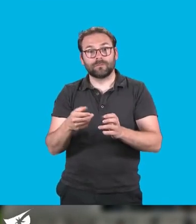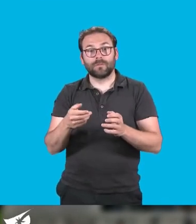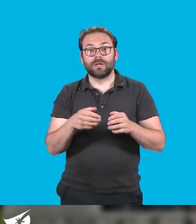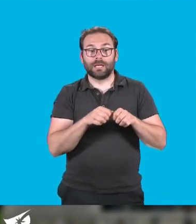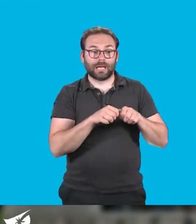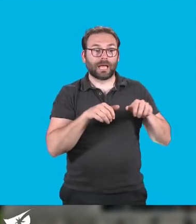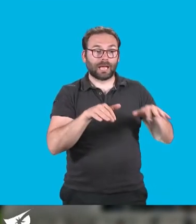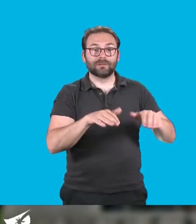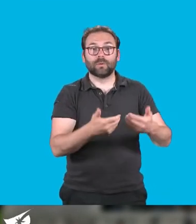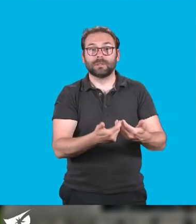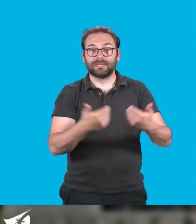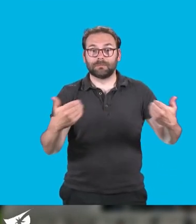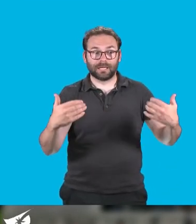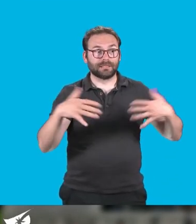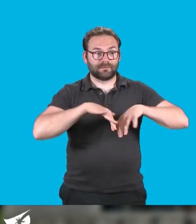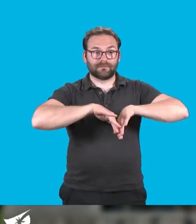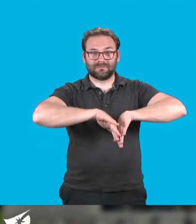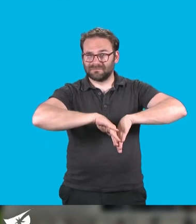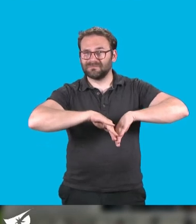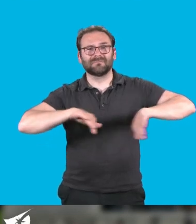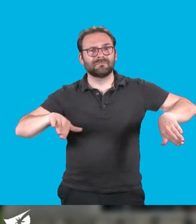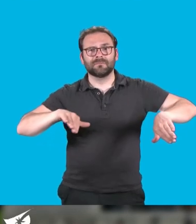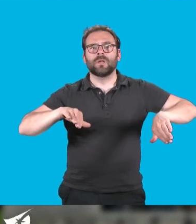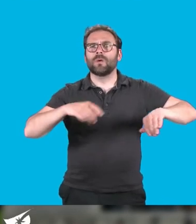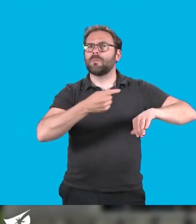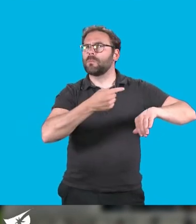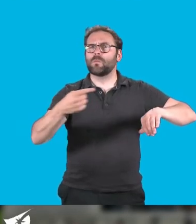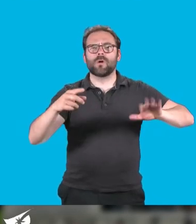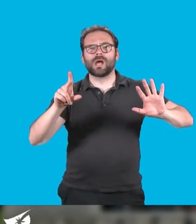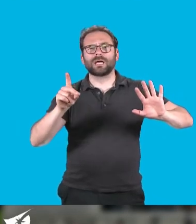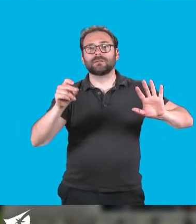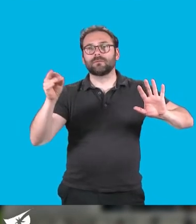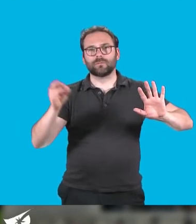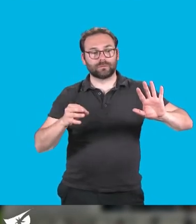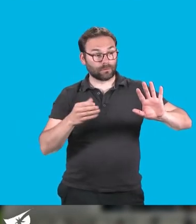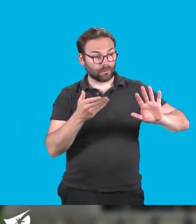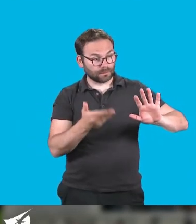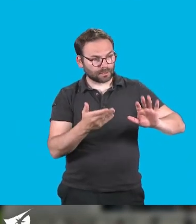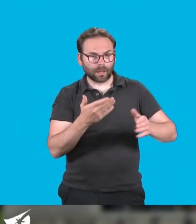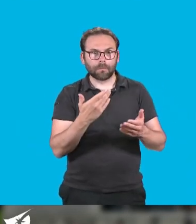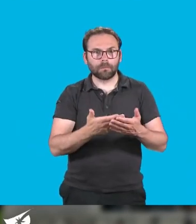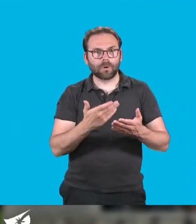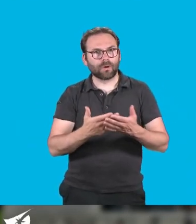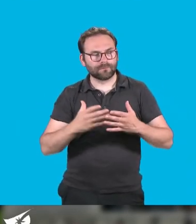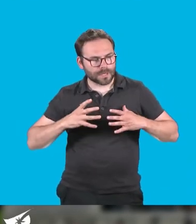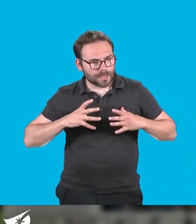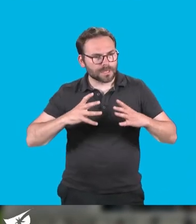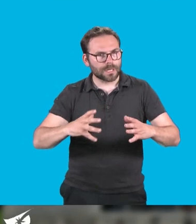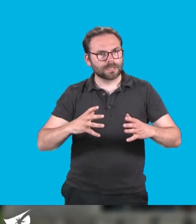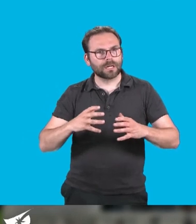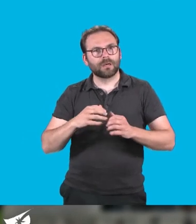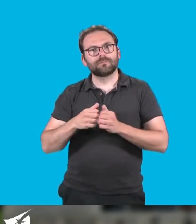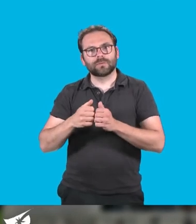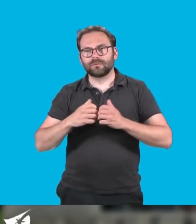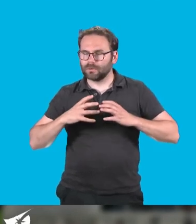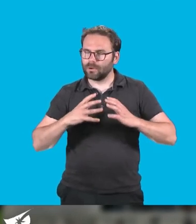réseau séparatif pour atteindre les moins 80%. Je crois que ce chiffre atteste du volontarisme de la collectivité. Et puis